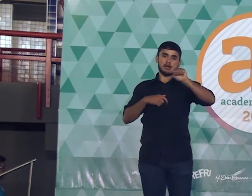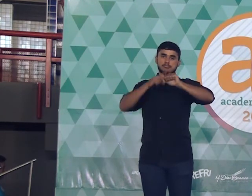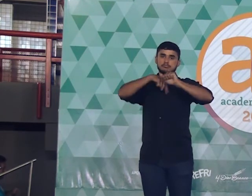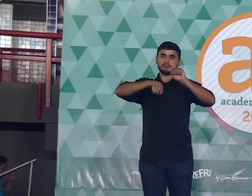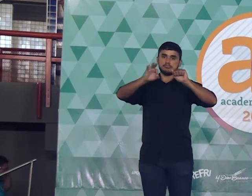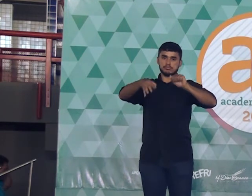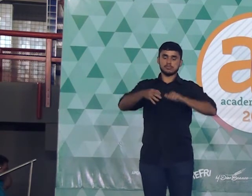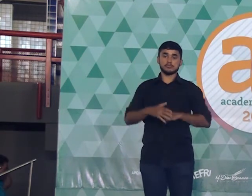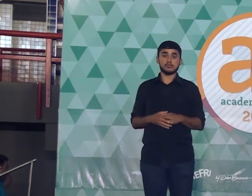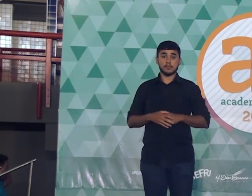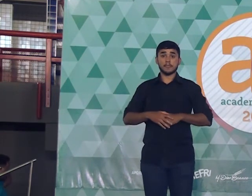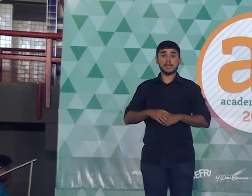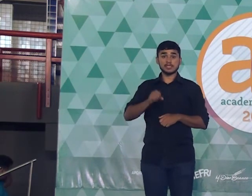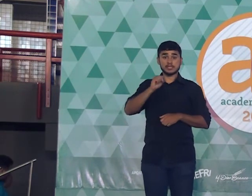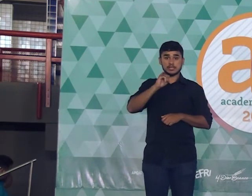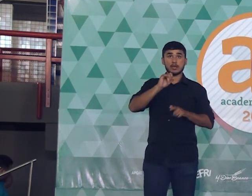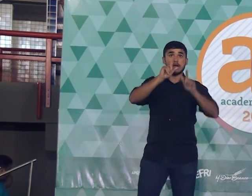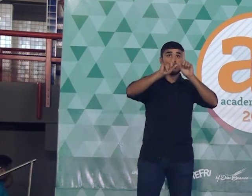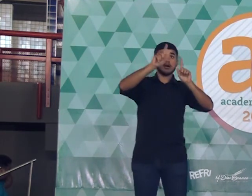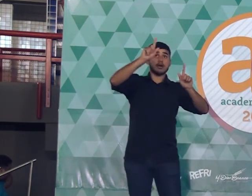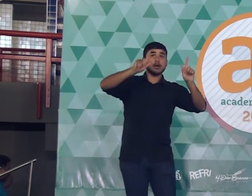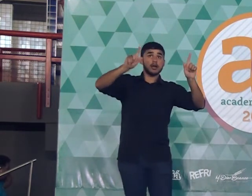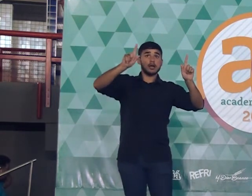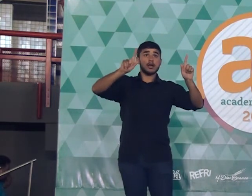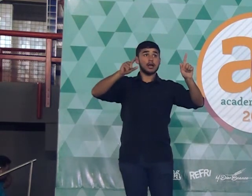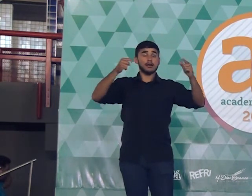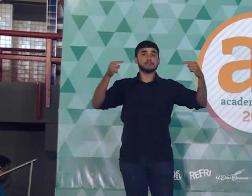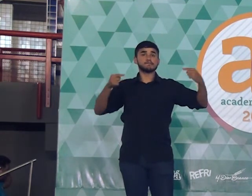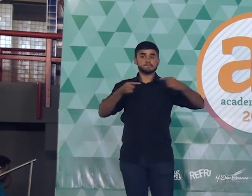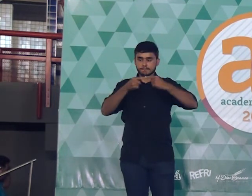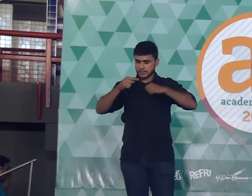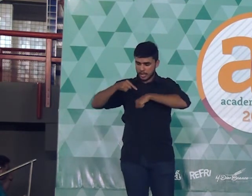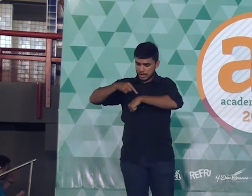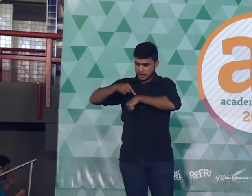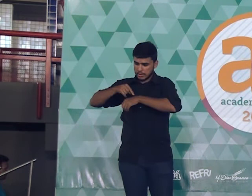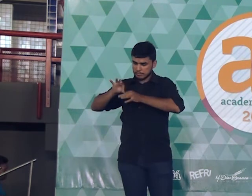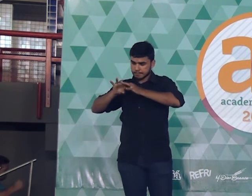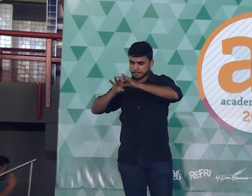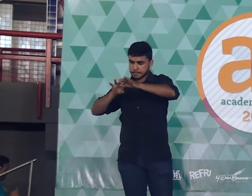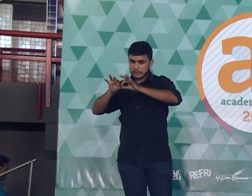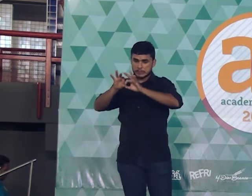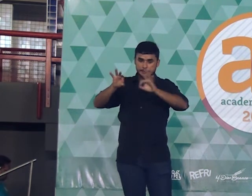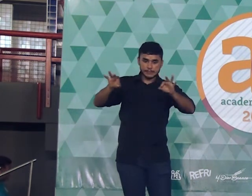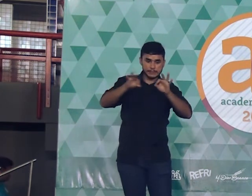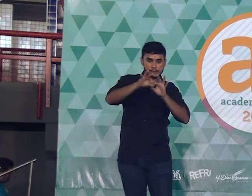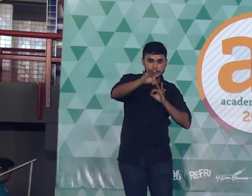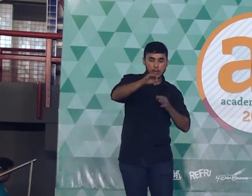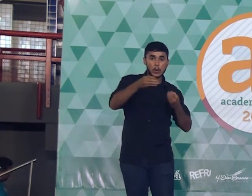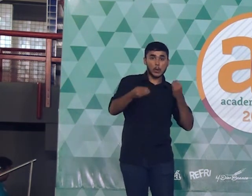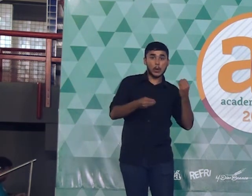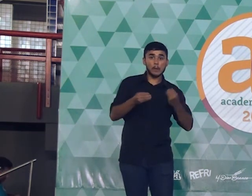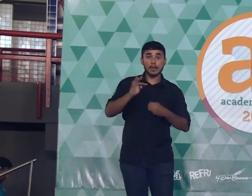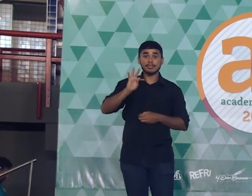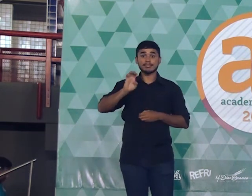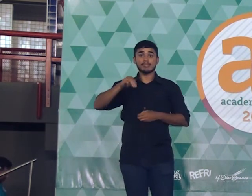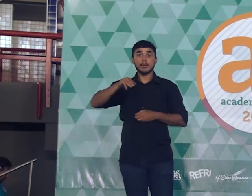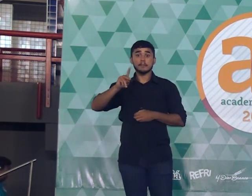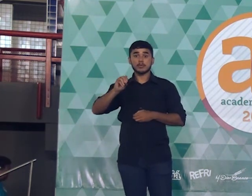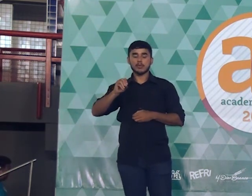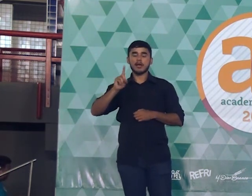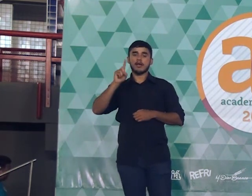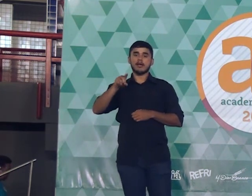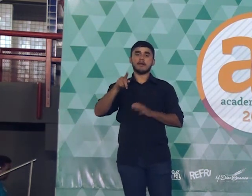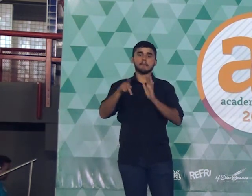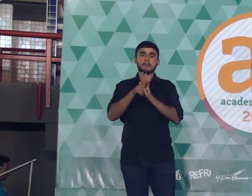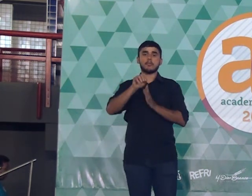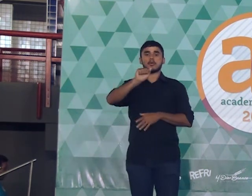habilidades mais cobradas do Enem é a habilidade 17, que é você interpretar gráficos, tabelas e